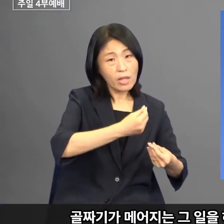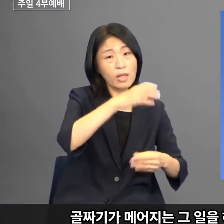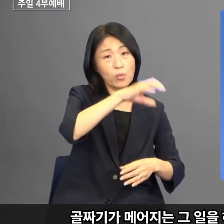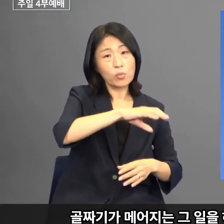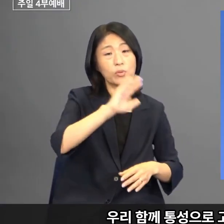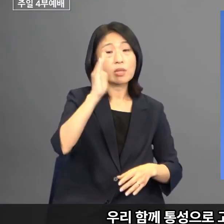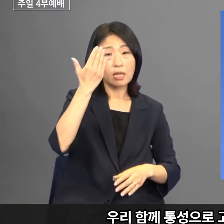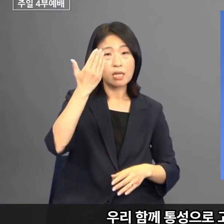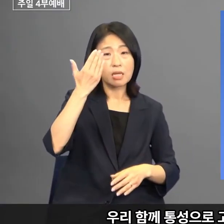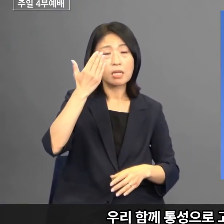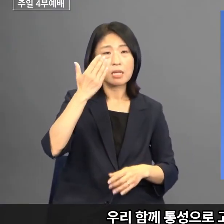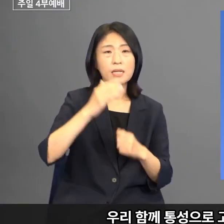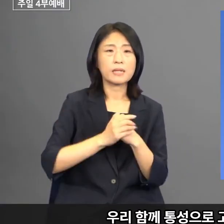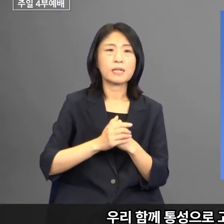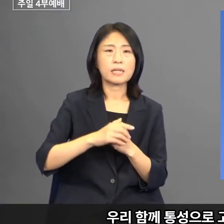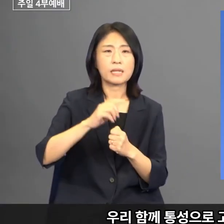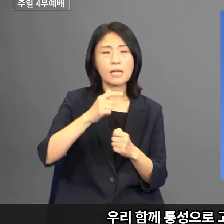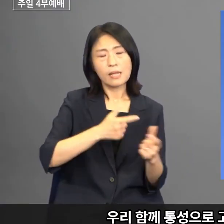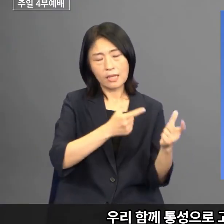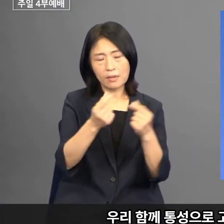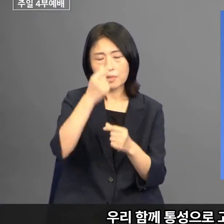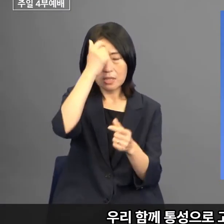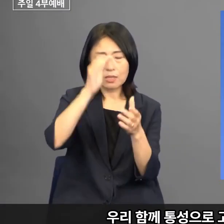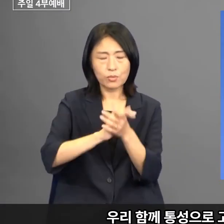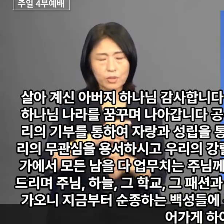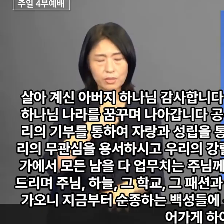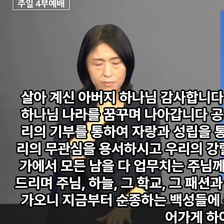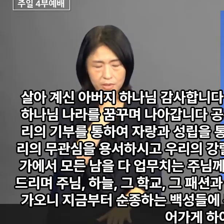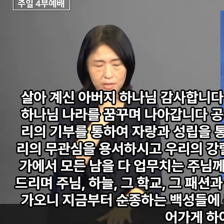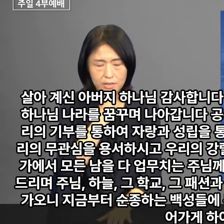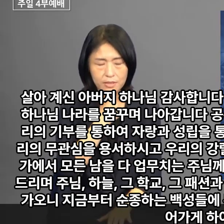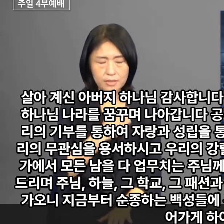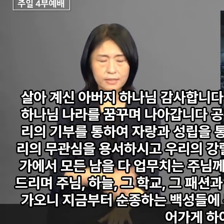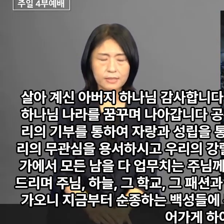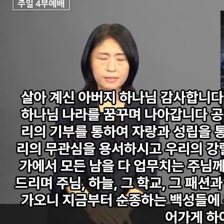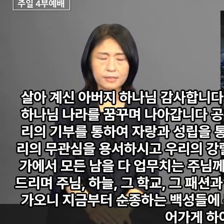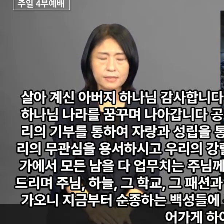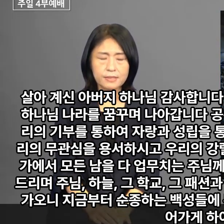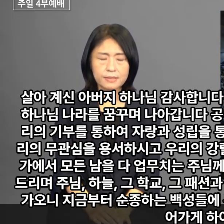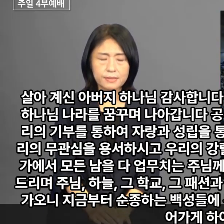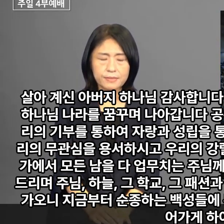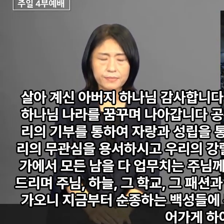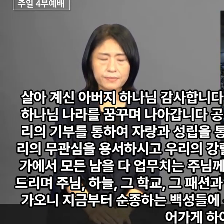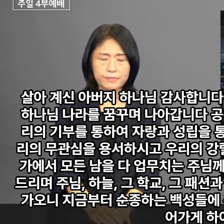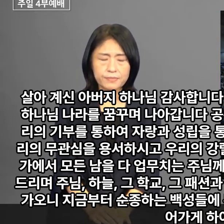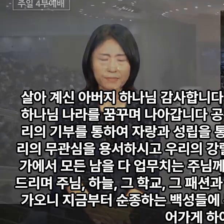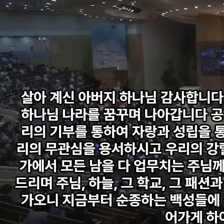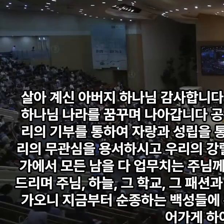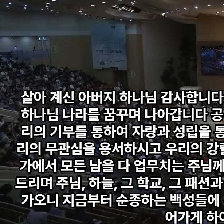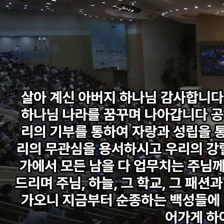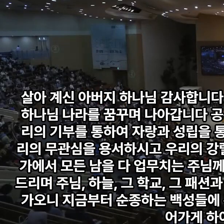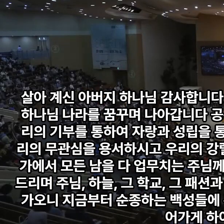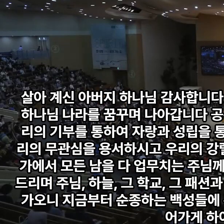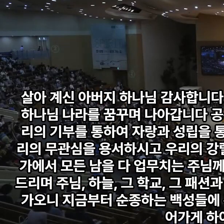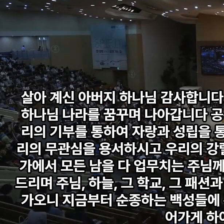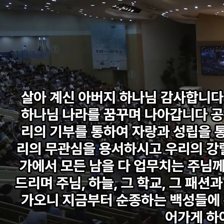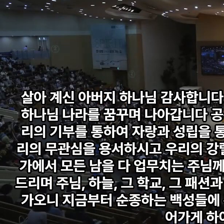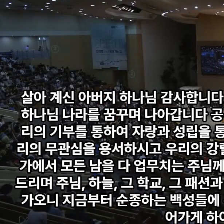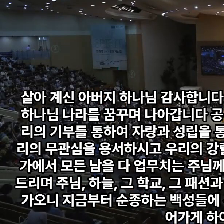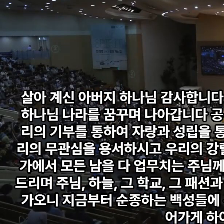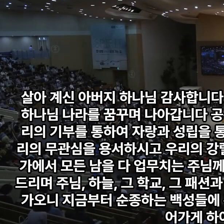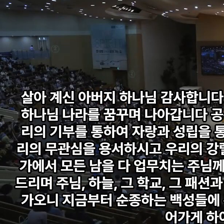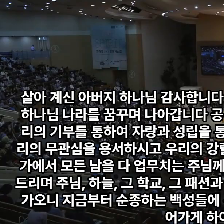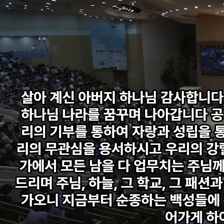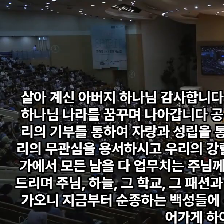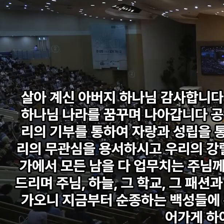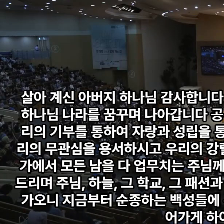하여 주시옵소서. 우리 함께 통성으로 고백하며 기도하겠습니다. 살아계신 아버지 하나님, 감사합니다. 주님, 통일 아버지